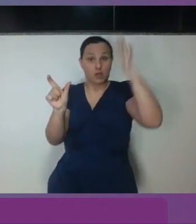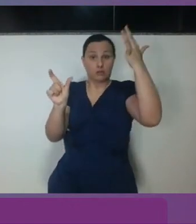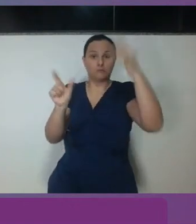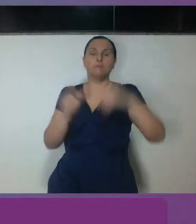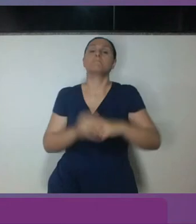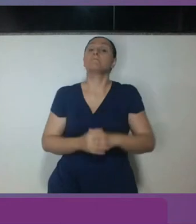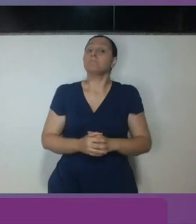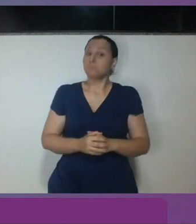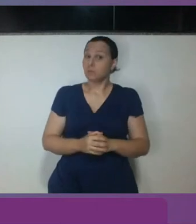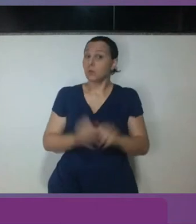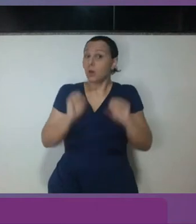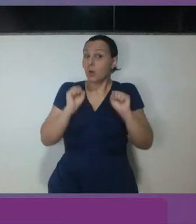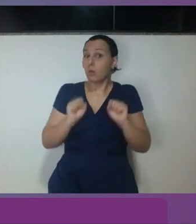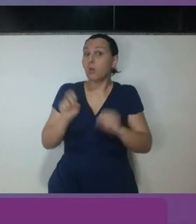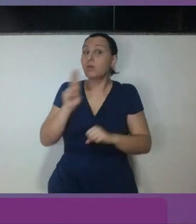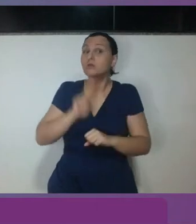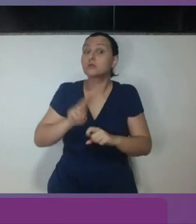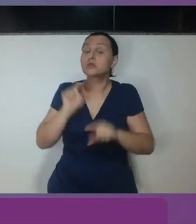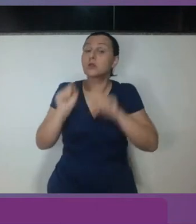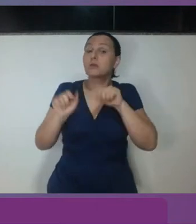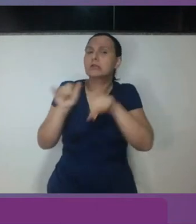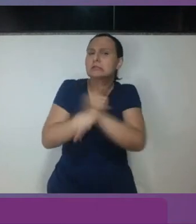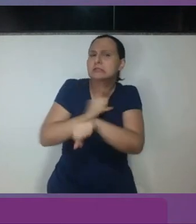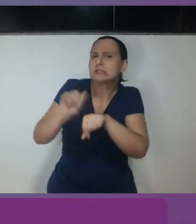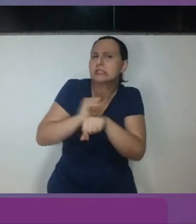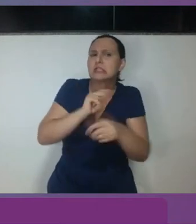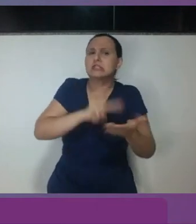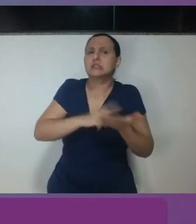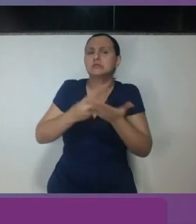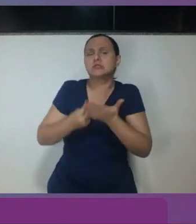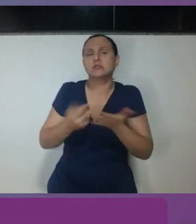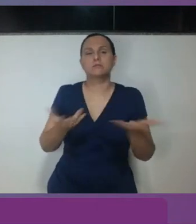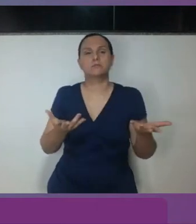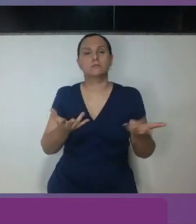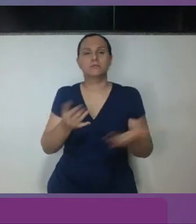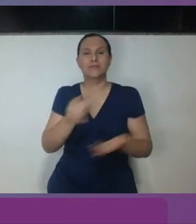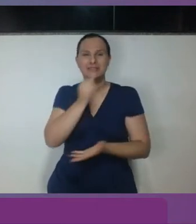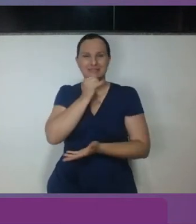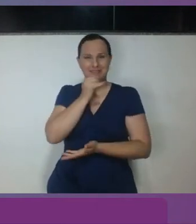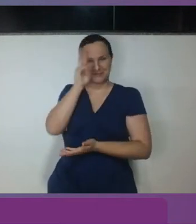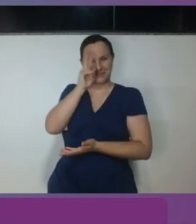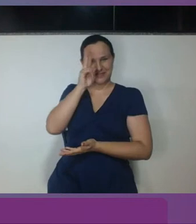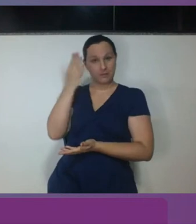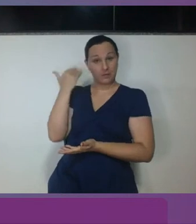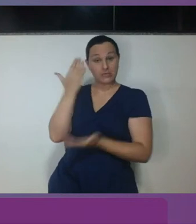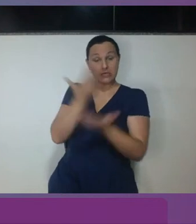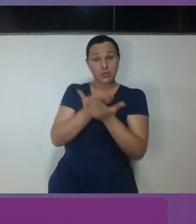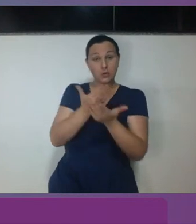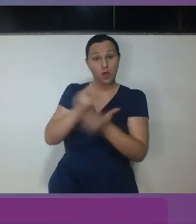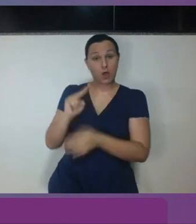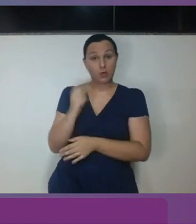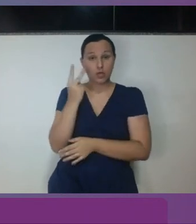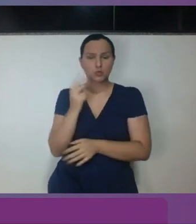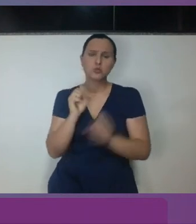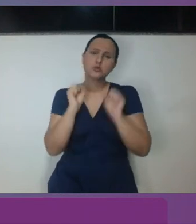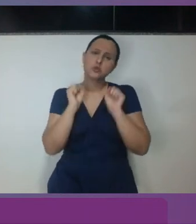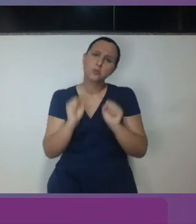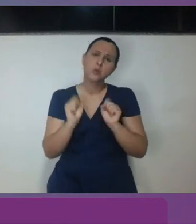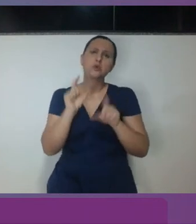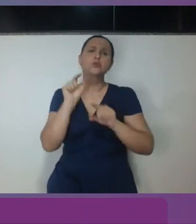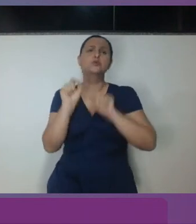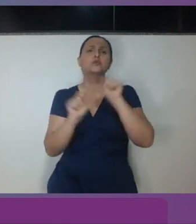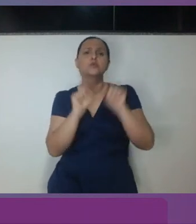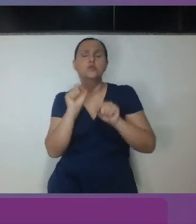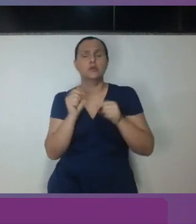de tradução. Eu posso recorrer, como eu falei para vocês na aula 2, eu posso recorrer a uma tradução palavra por palavra. Eu escolho um